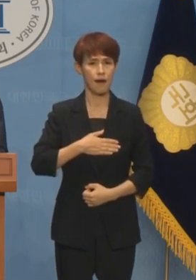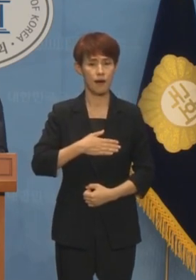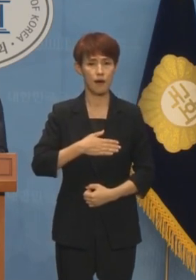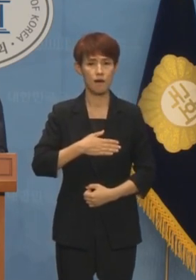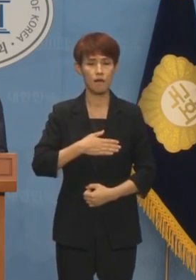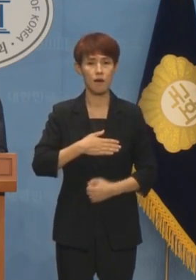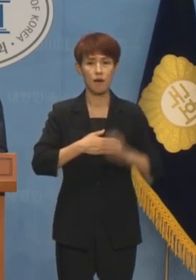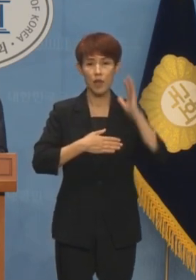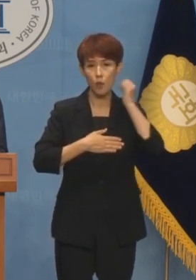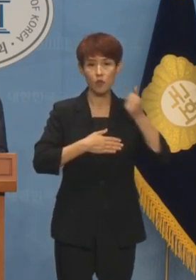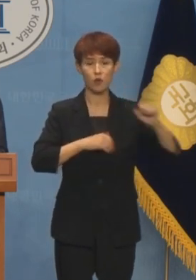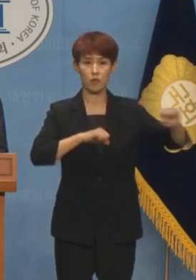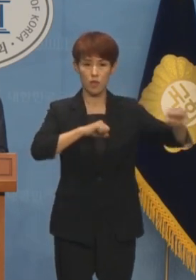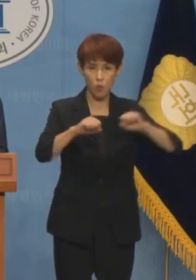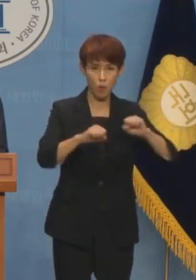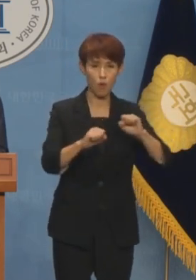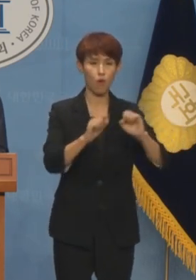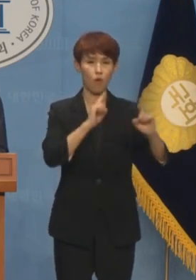태도와 언행,